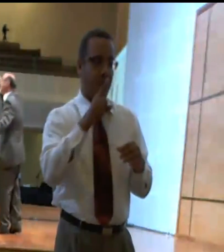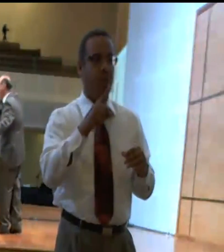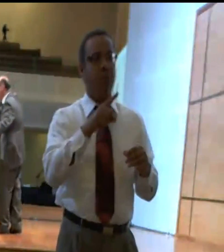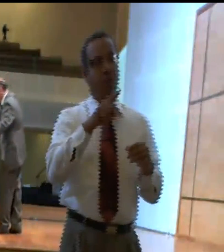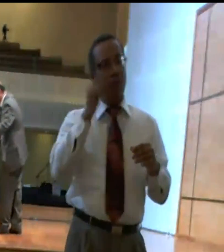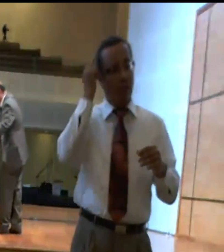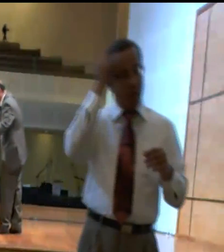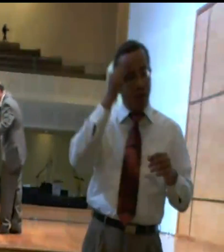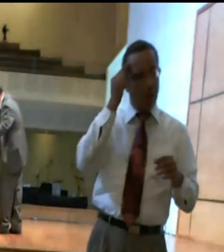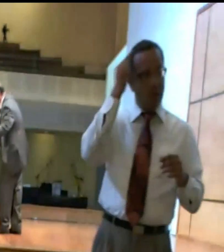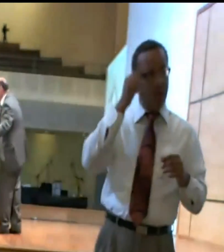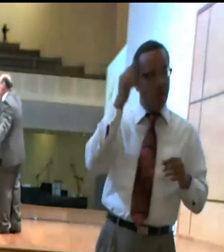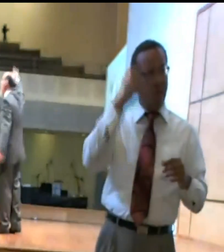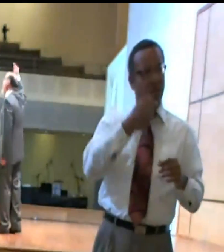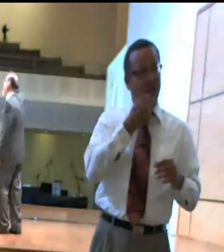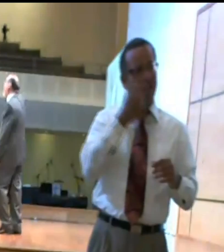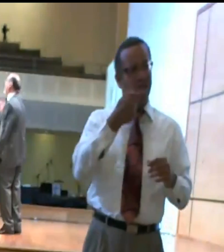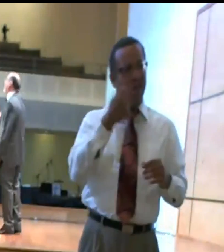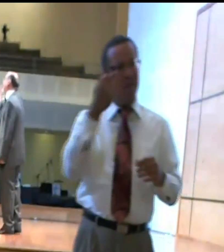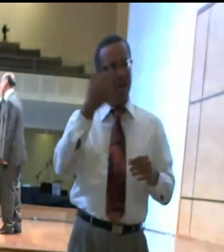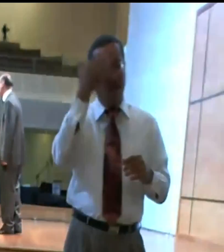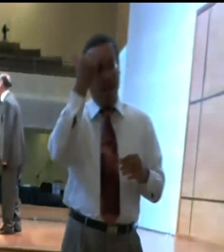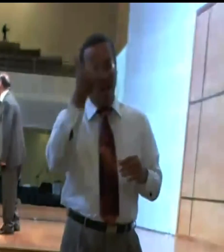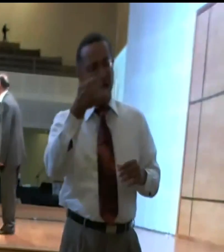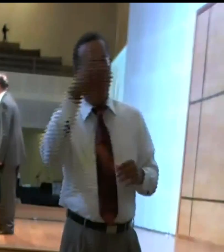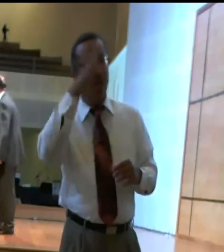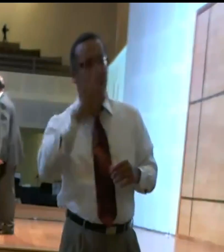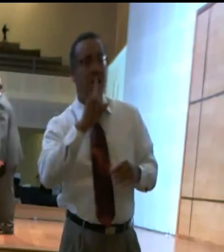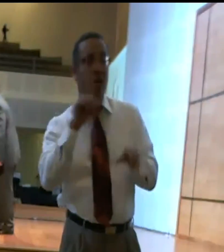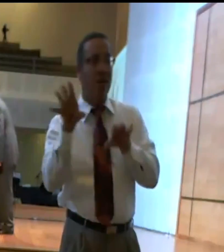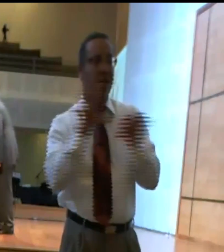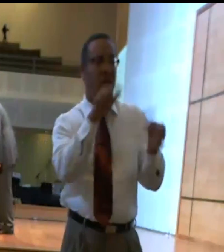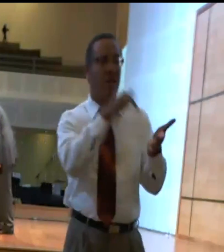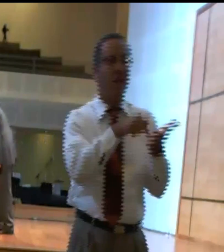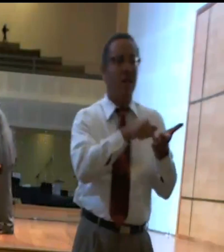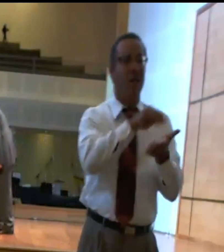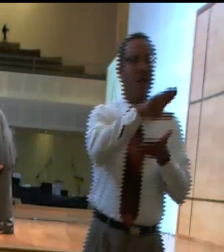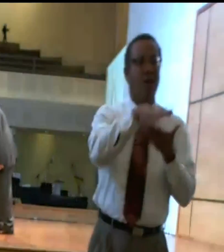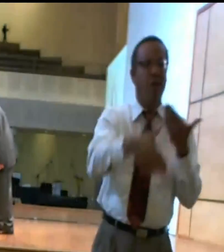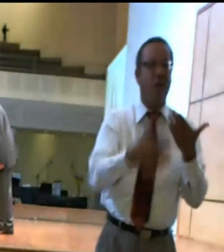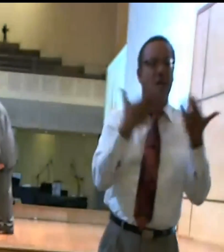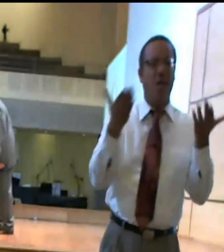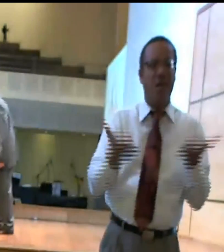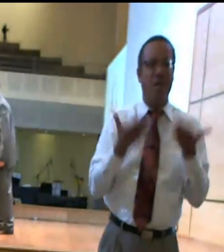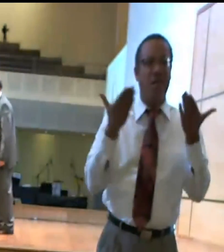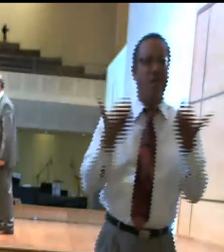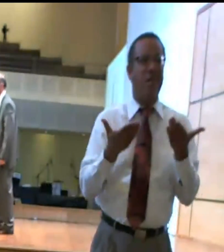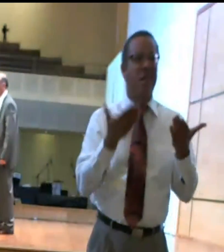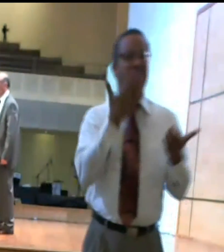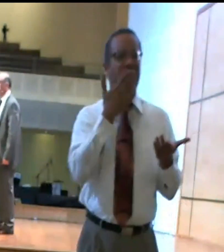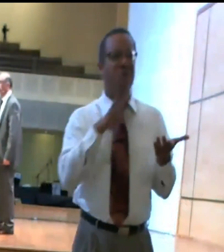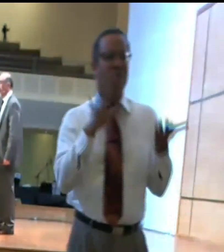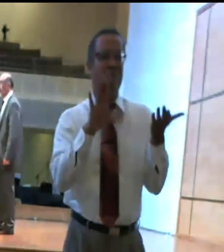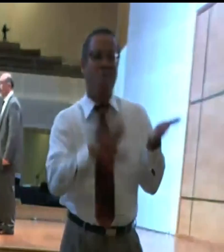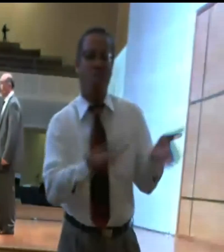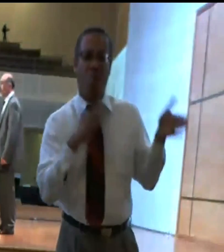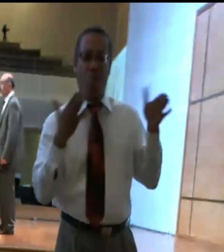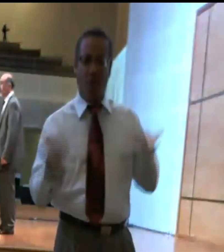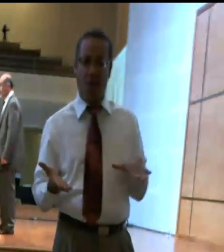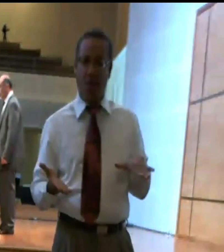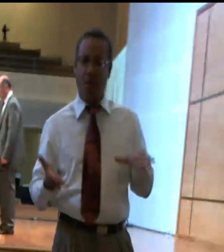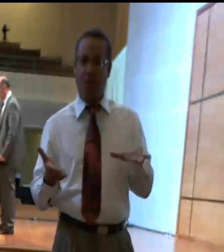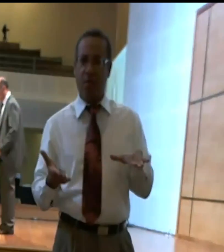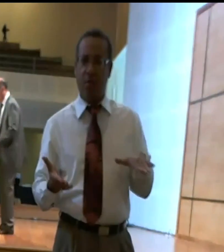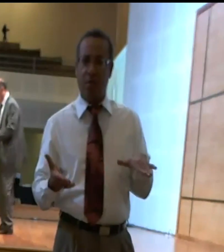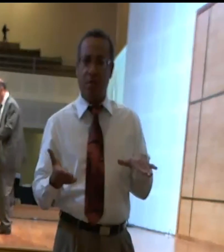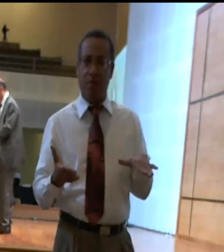a pensar lo que estás diciendo, porque si Dios hiciera eso, todos aquí estaríamos muy mal parados.